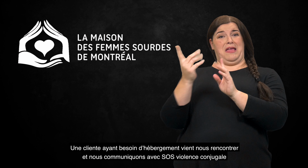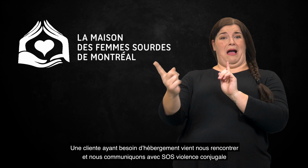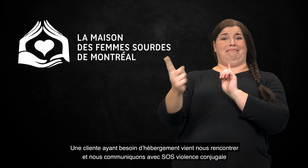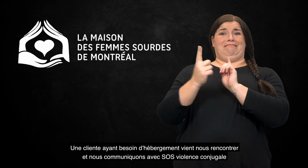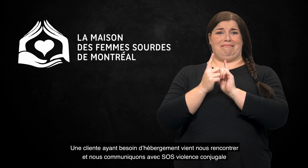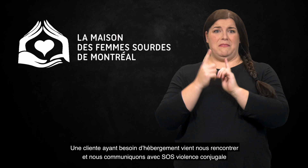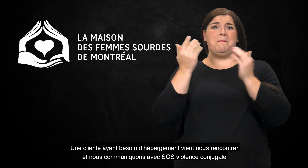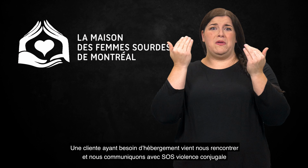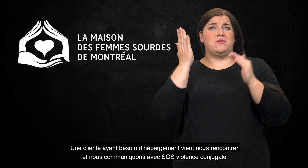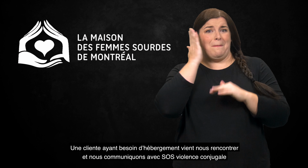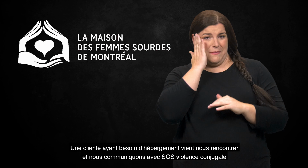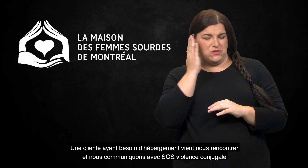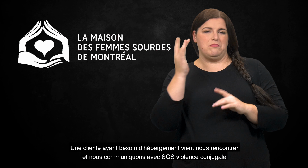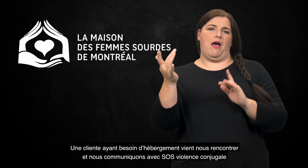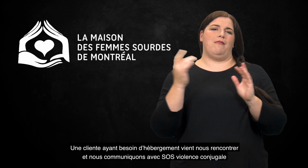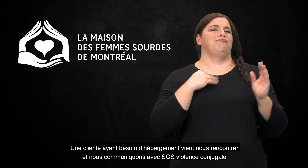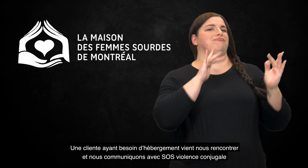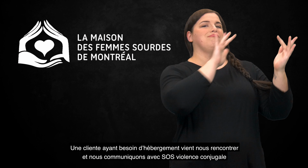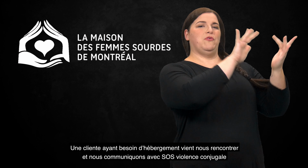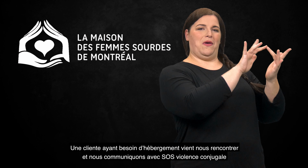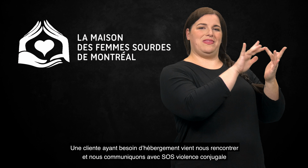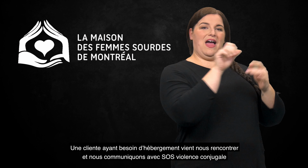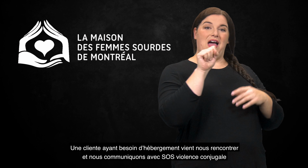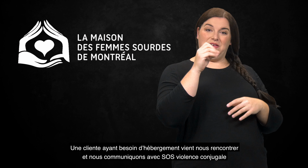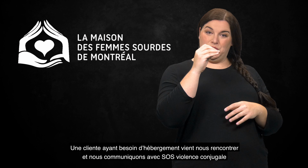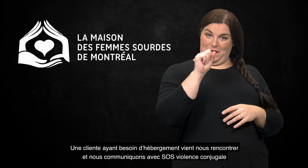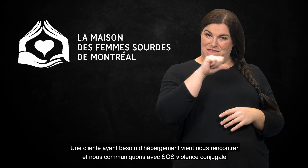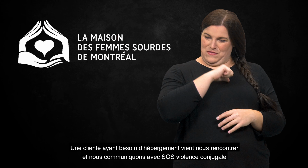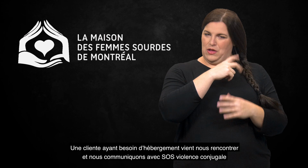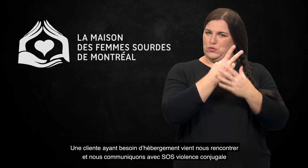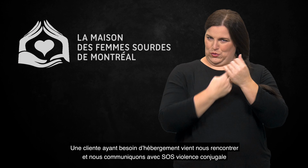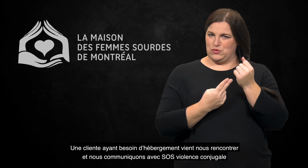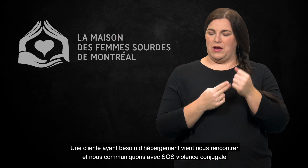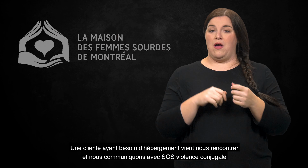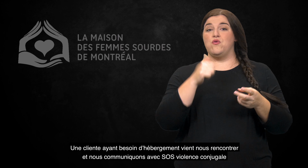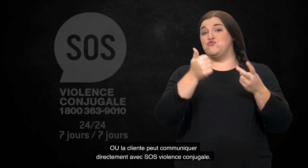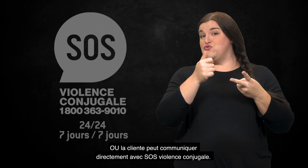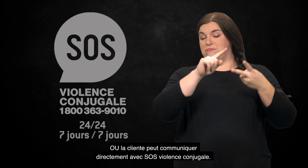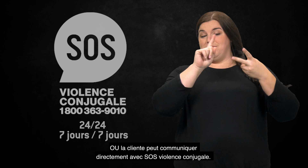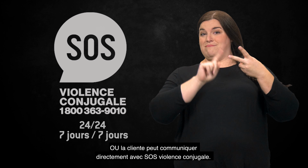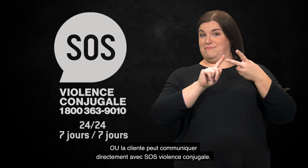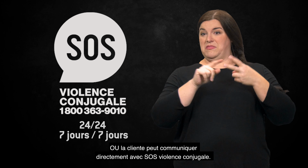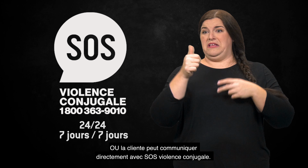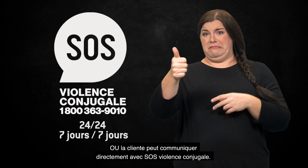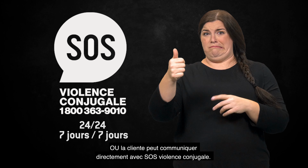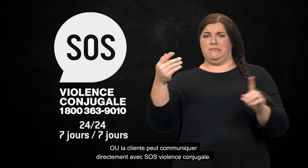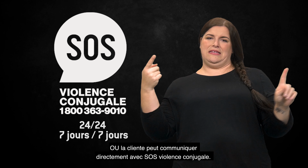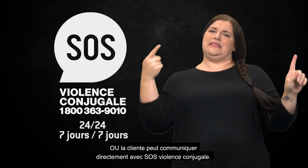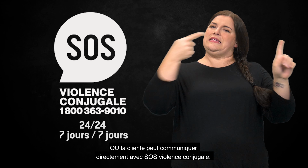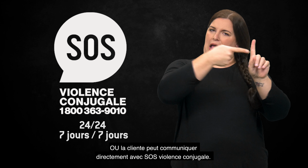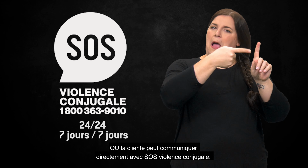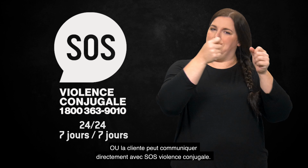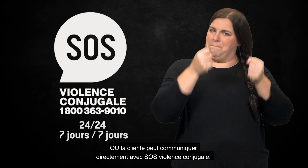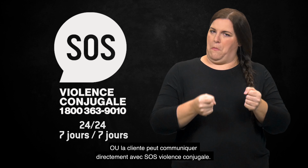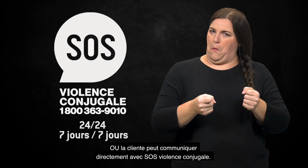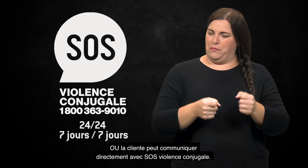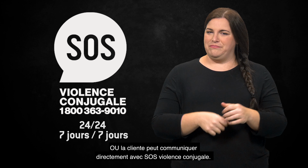Une cliente ayant besoin d'hébergement vient nous rencontrer et nous communiquons avec SOS Violence conjugale ou la cliente peut communiquer